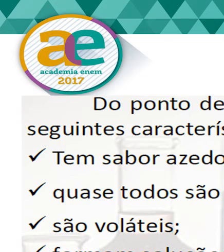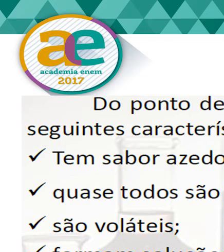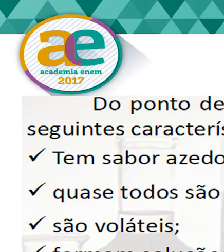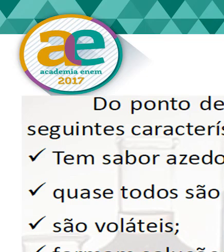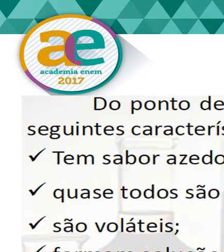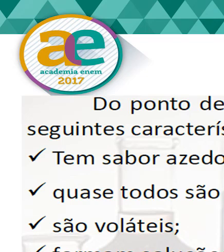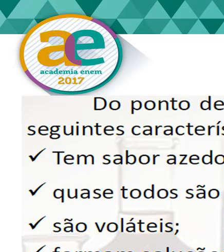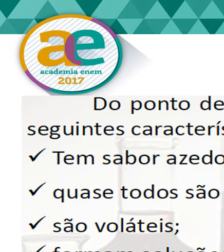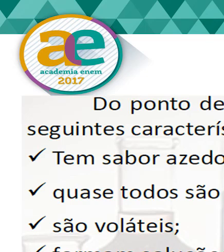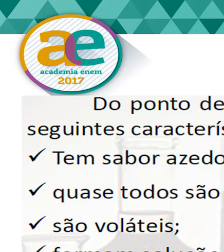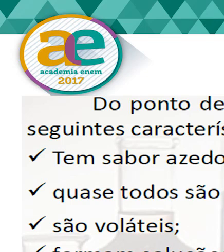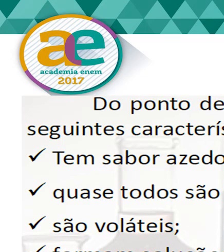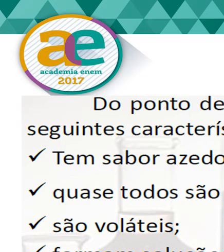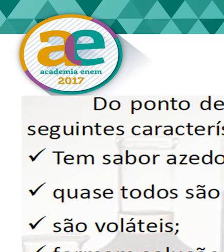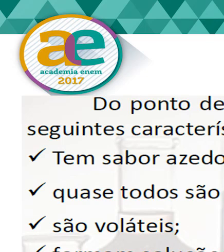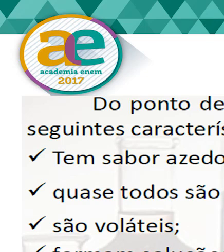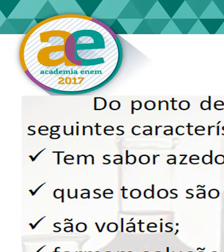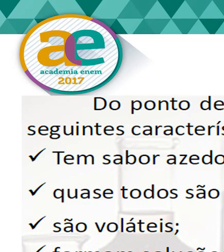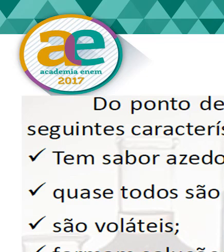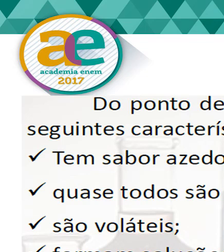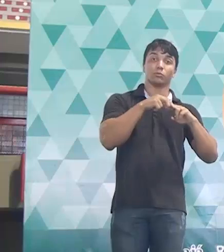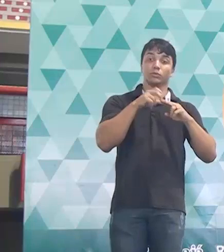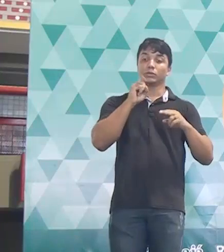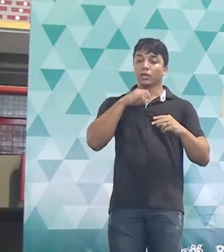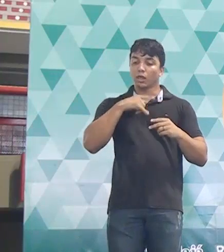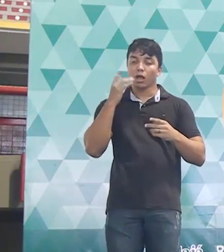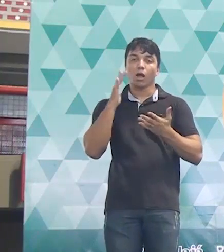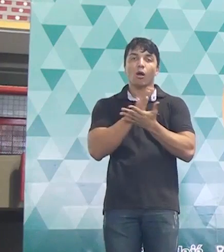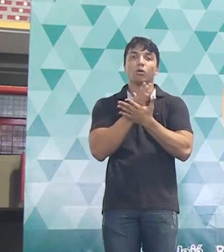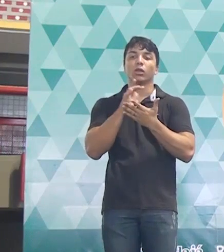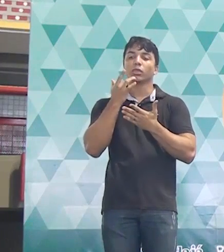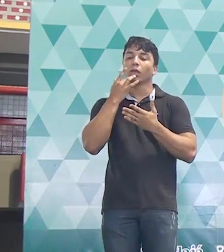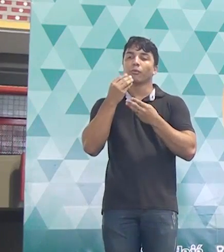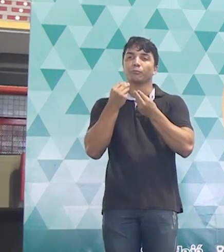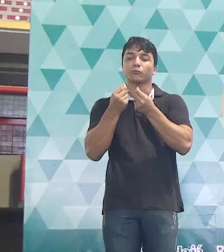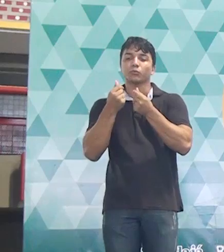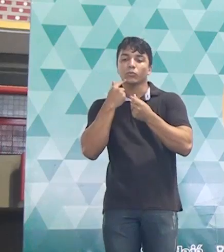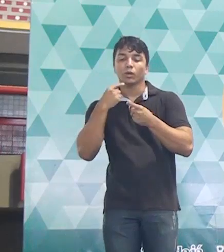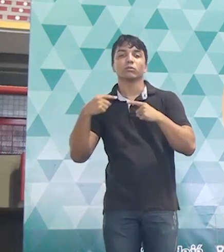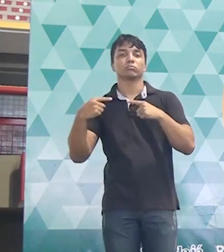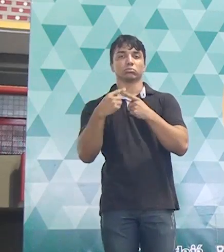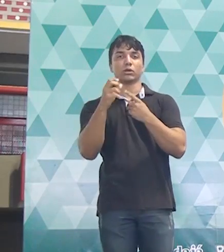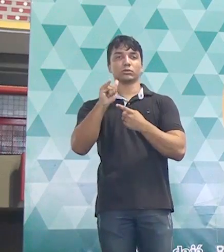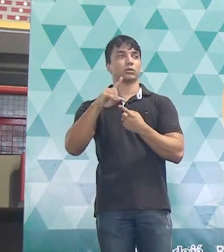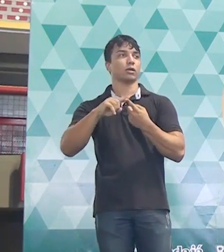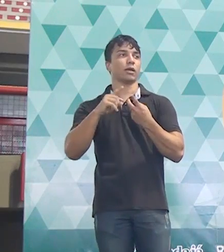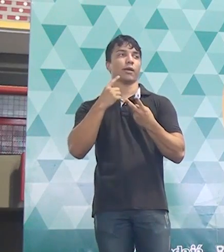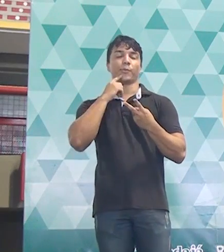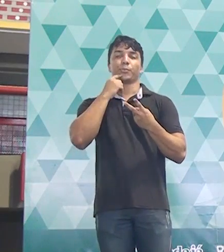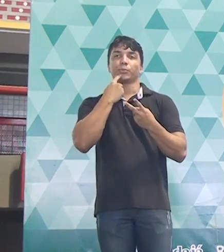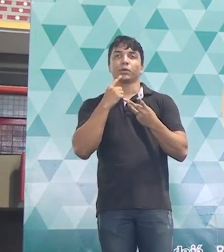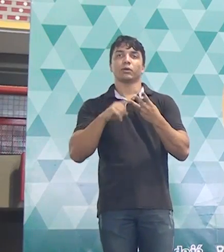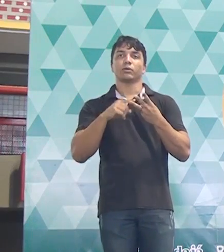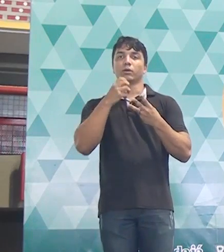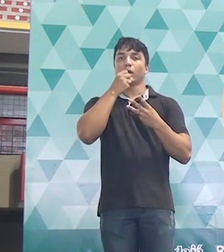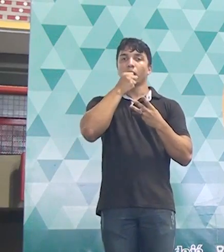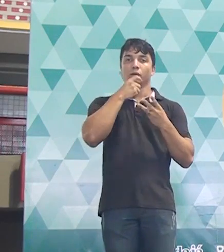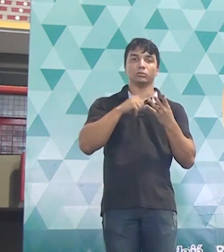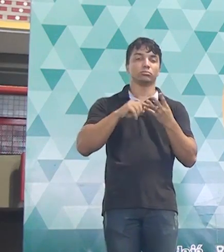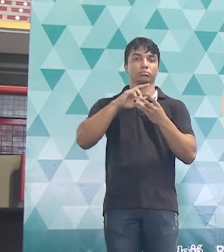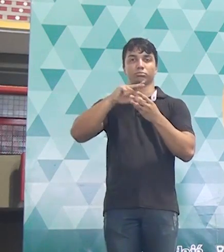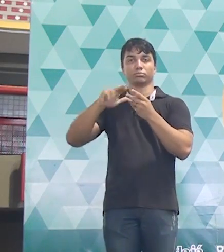azedo. Os ácidos que eu posso provar são azedos. Suco de limão é um bom exemplo,